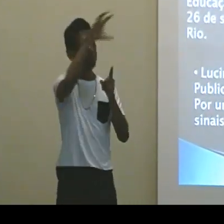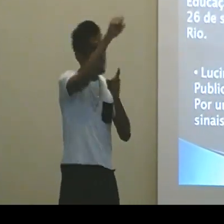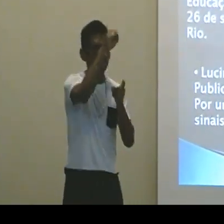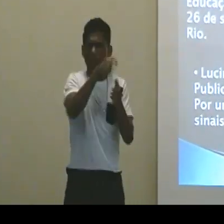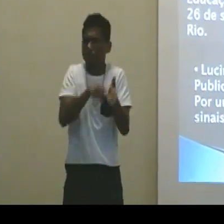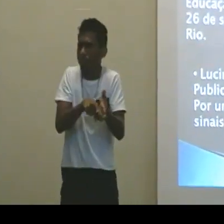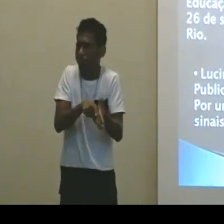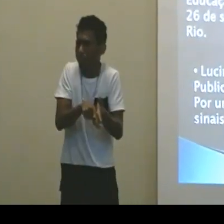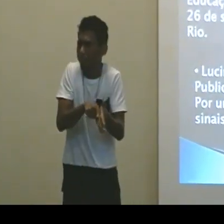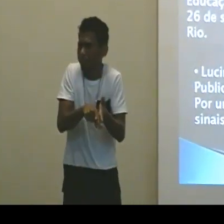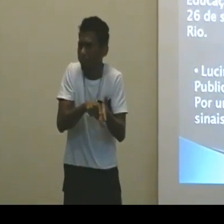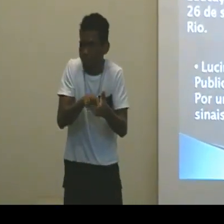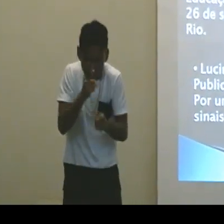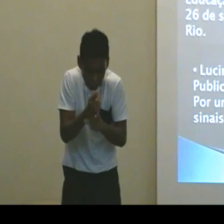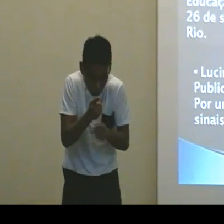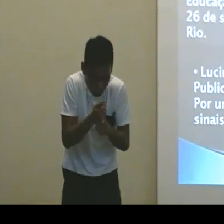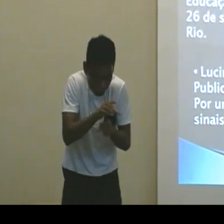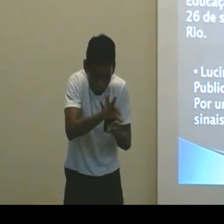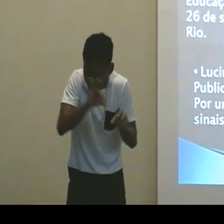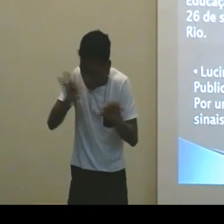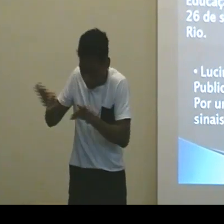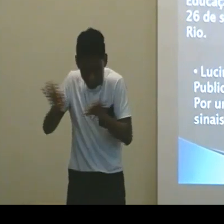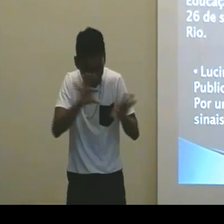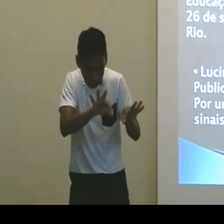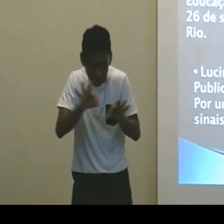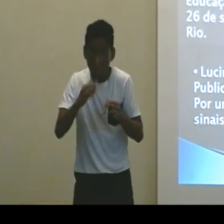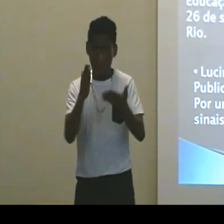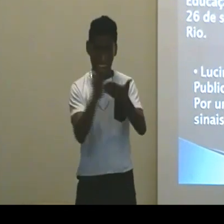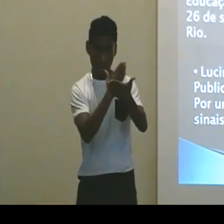línguas de sinais, por exemplo.